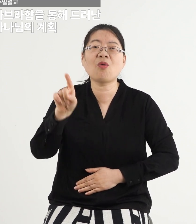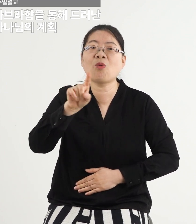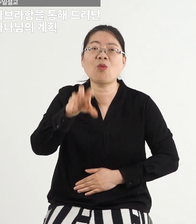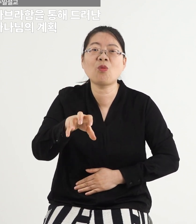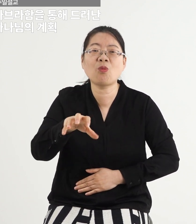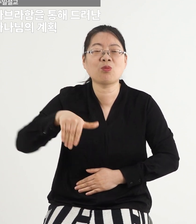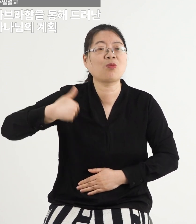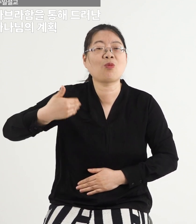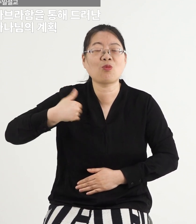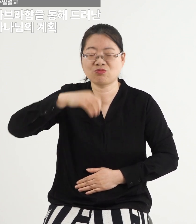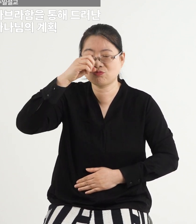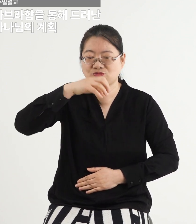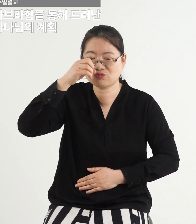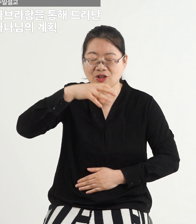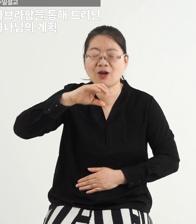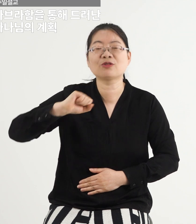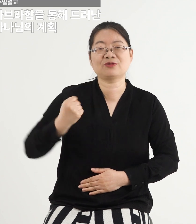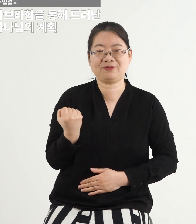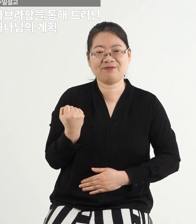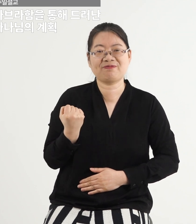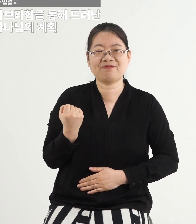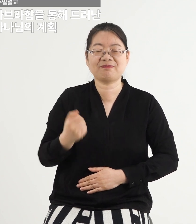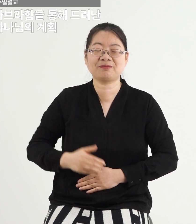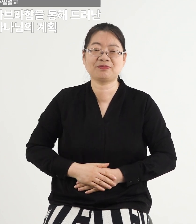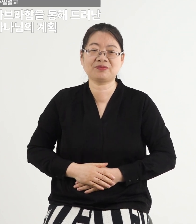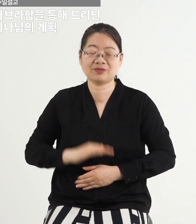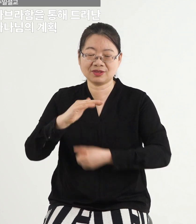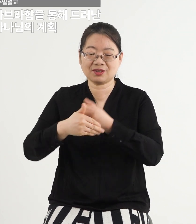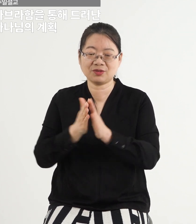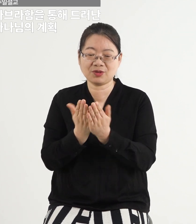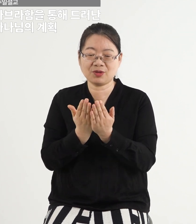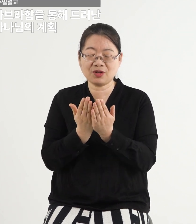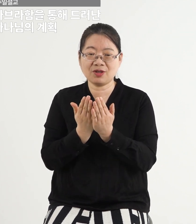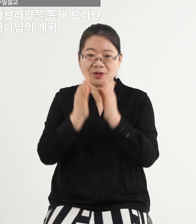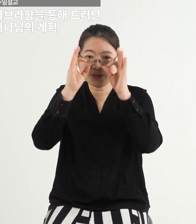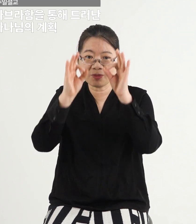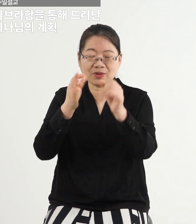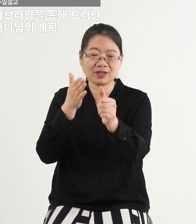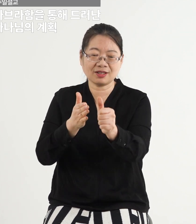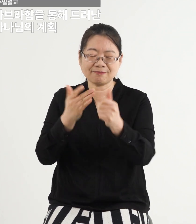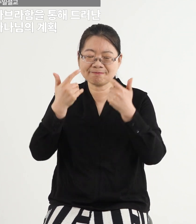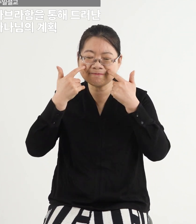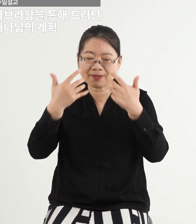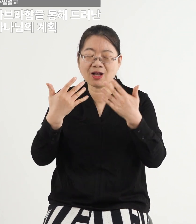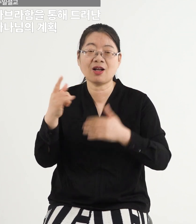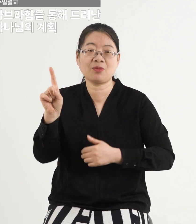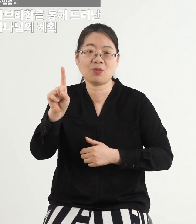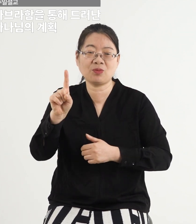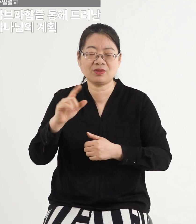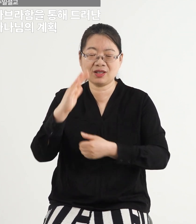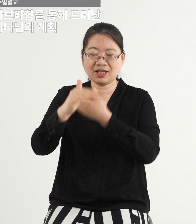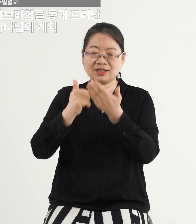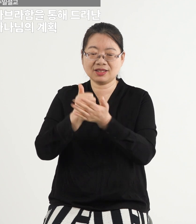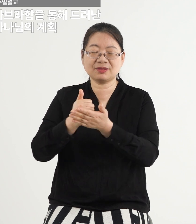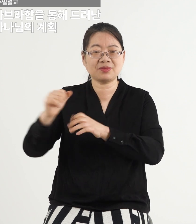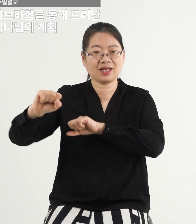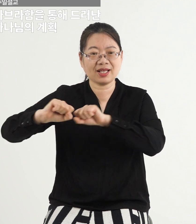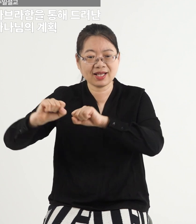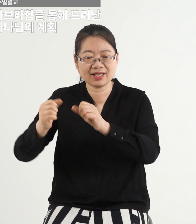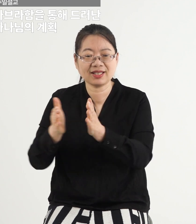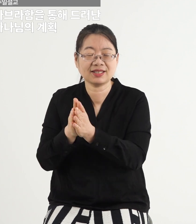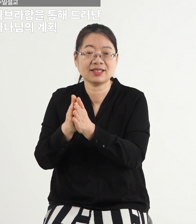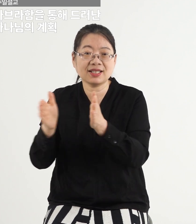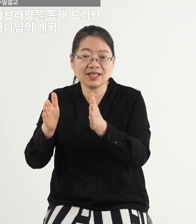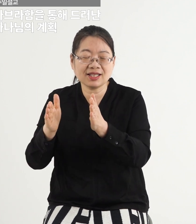한 거예요. 근데 성경을 보세요. 정확하게. 하나님의 역사는 전부 이런